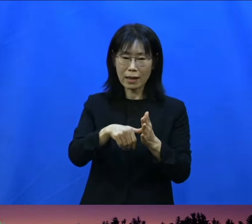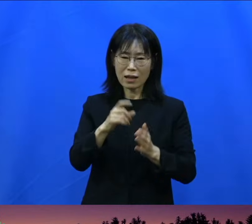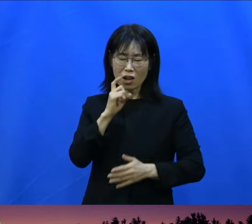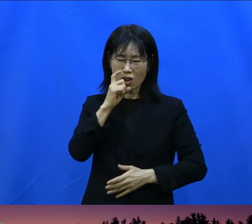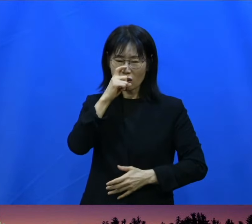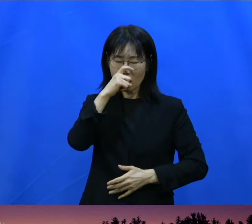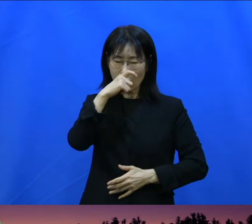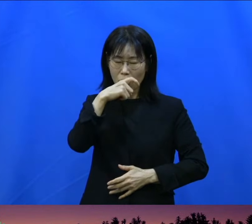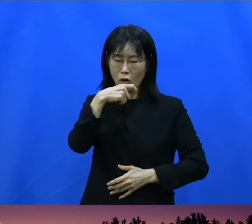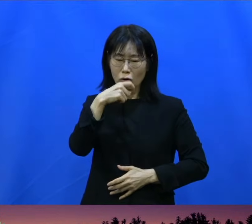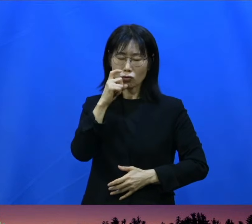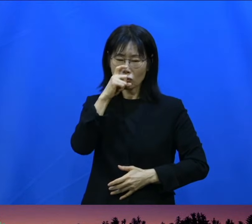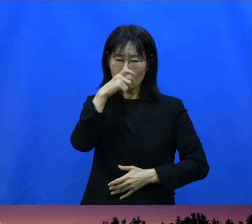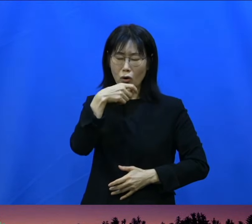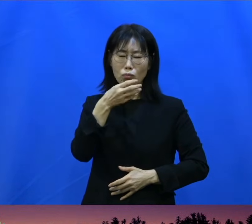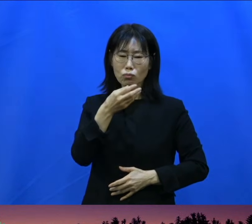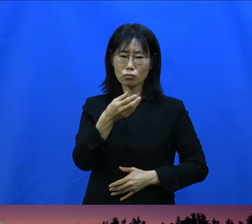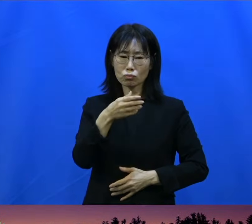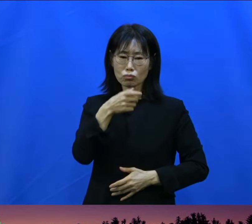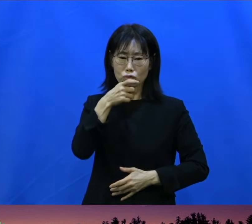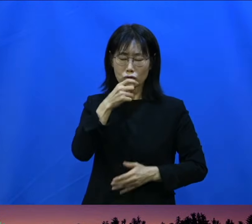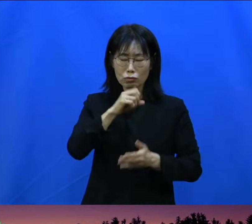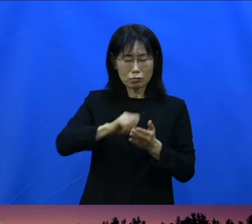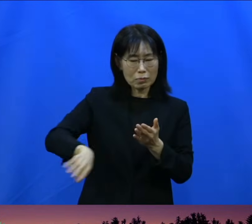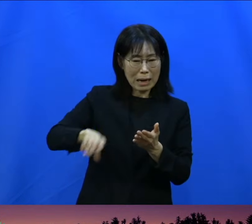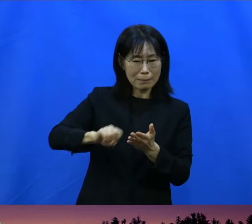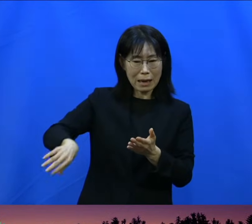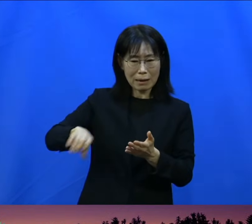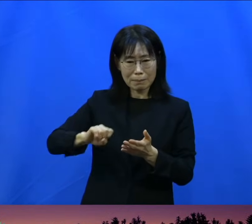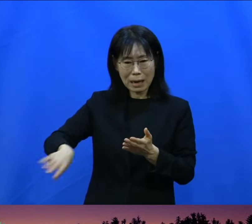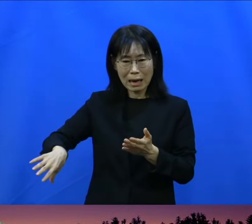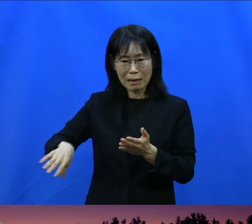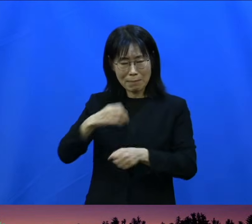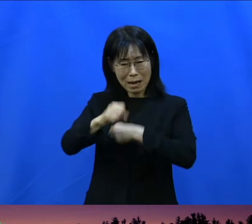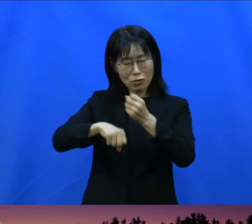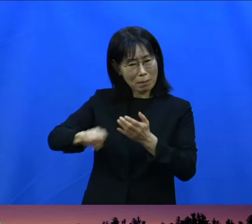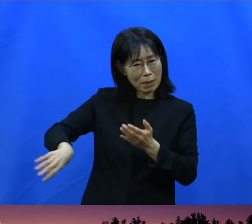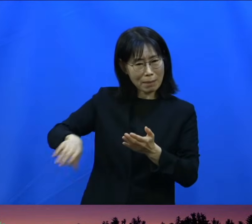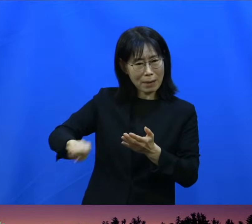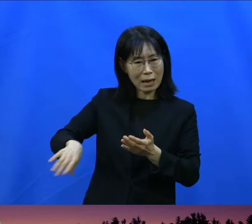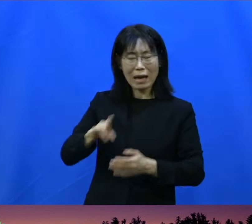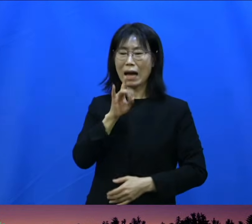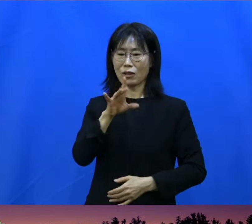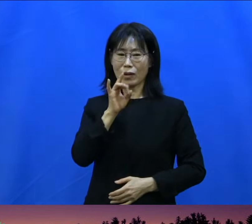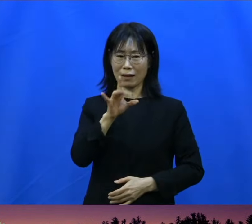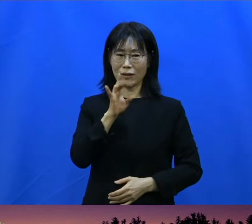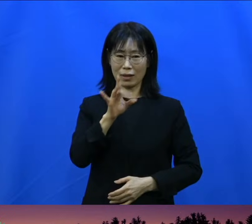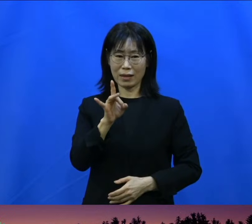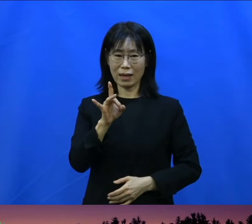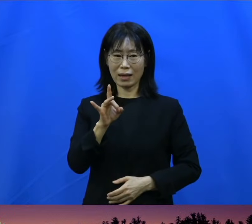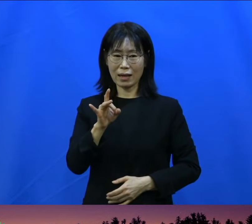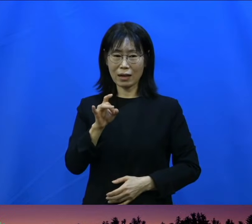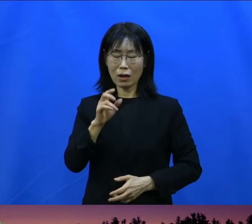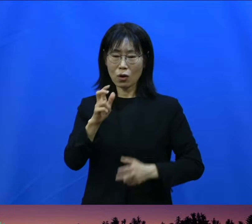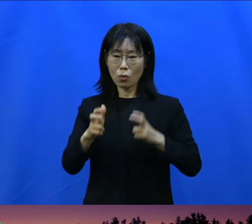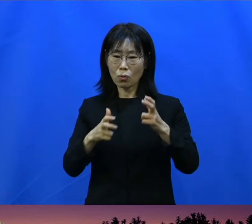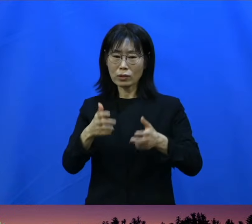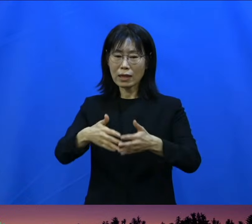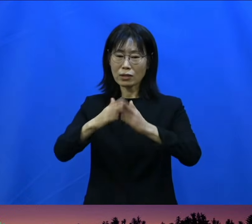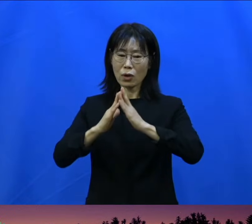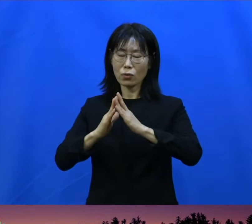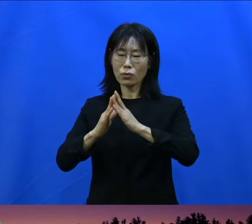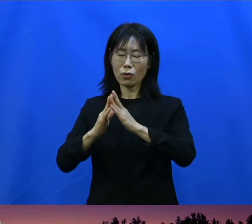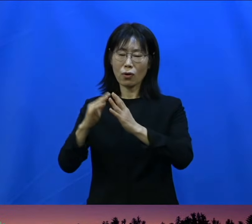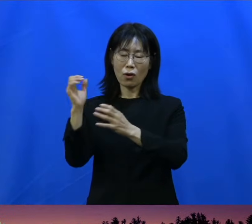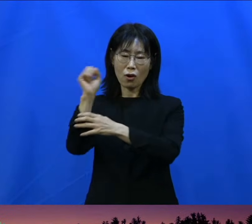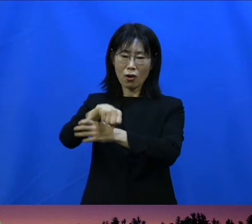그 방류를 하는 거예요, 폐수를. 그럼 기준에 맞는 필터링 장치를 해야 되죠. 그렇지 않으면 하천을 다 오염시켜